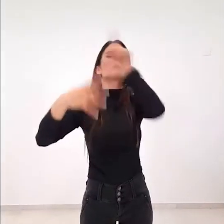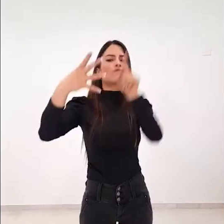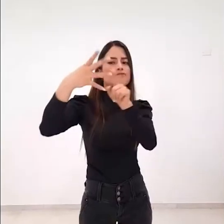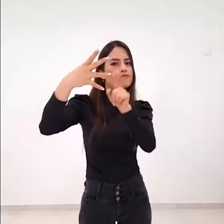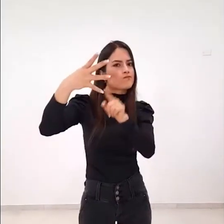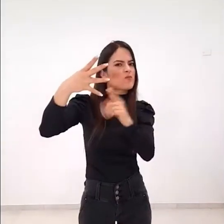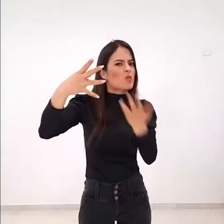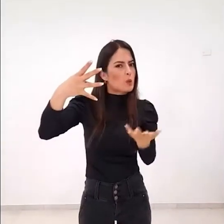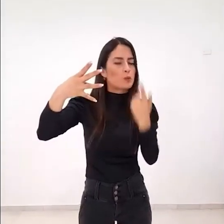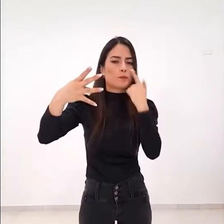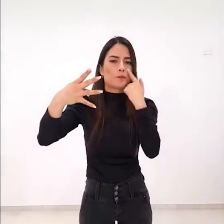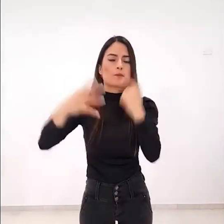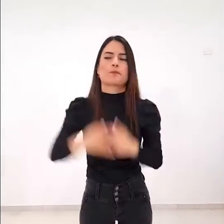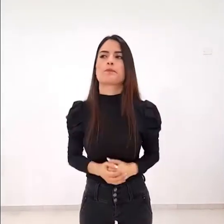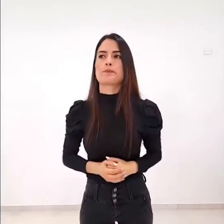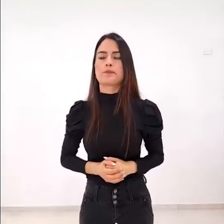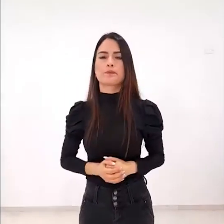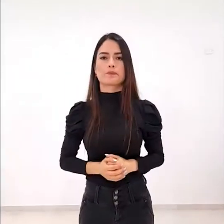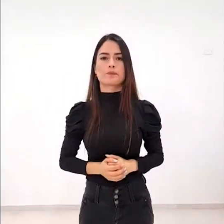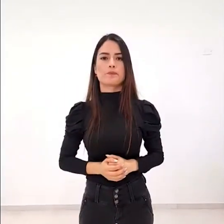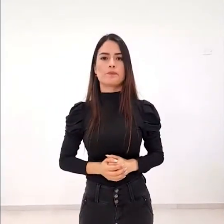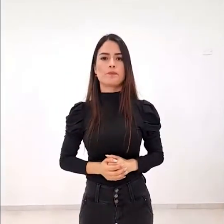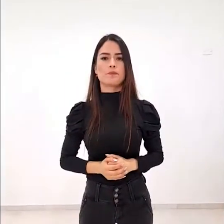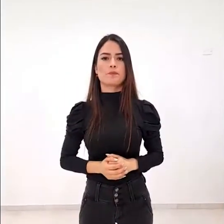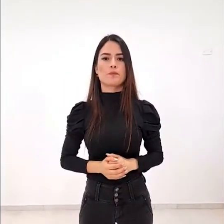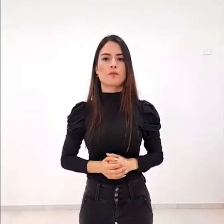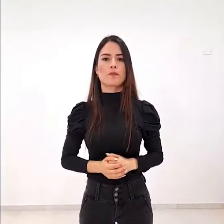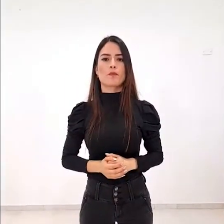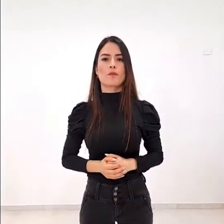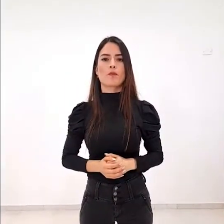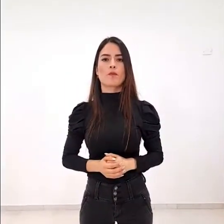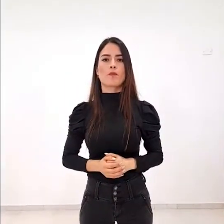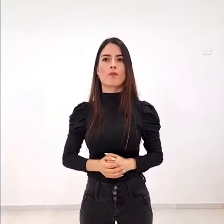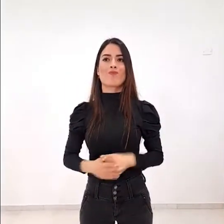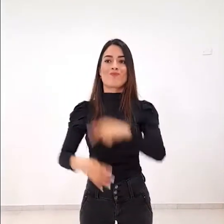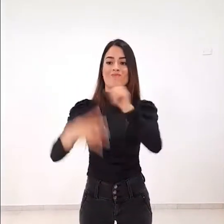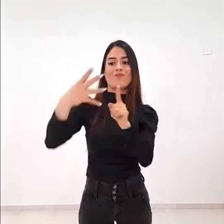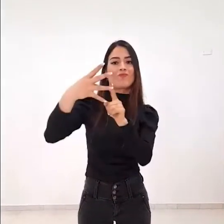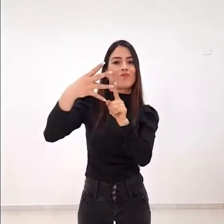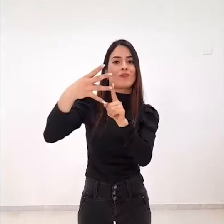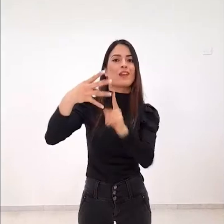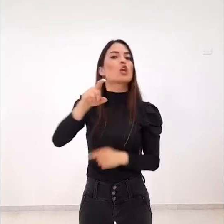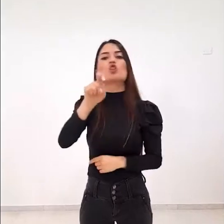y él no necesitaremos austria